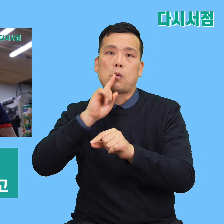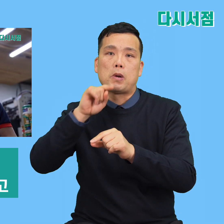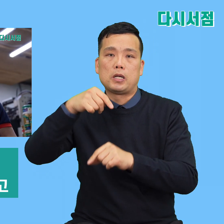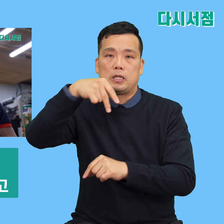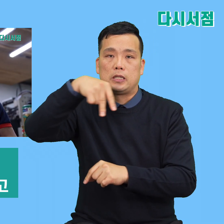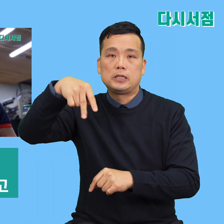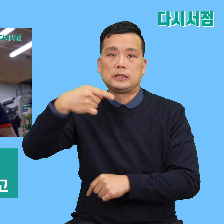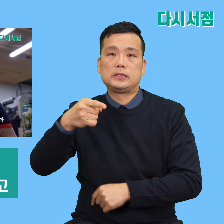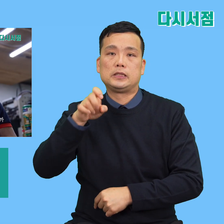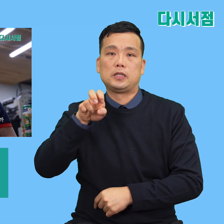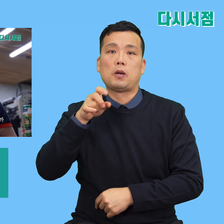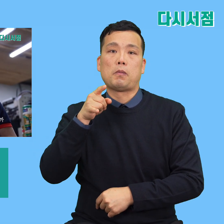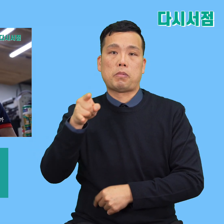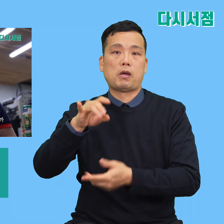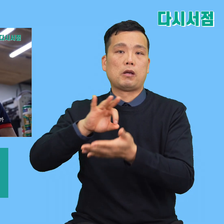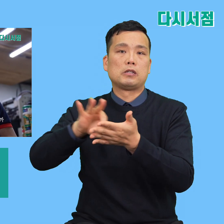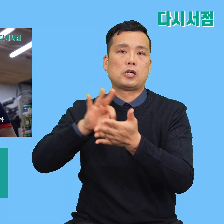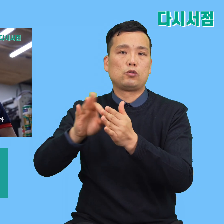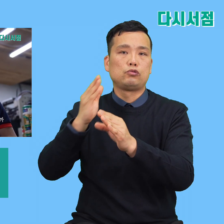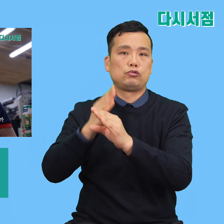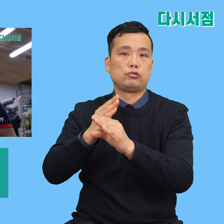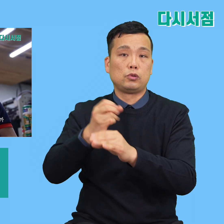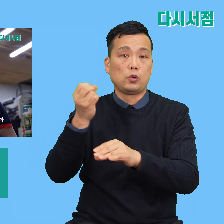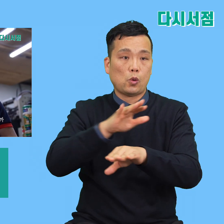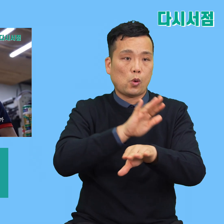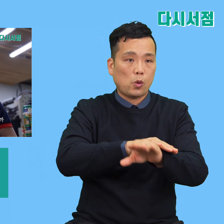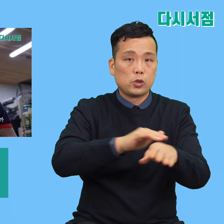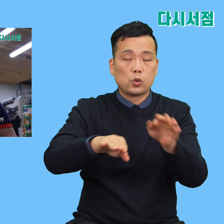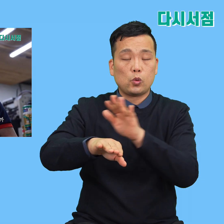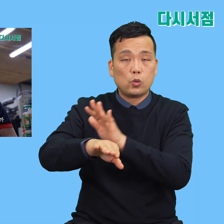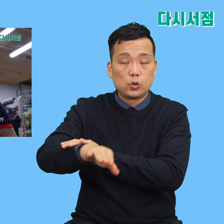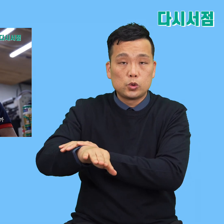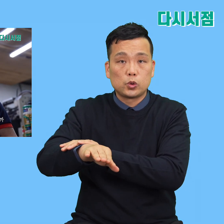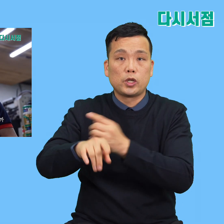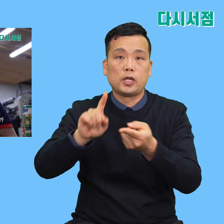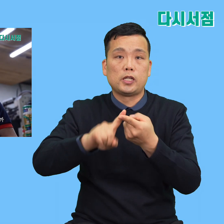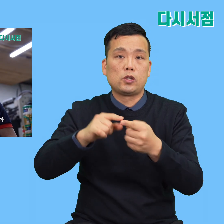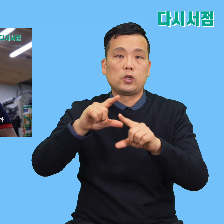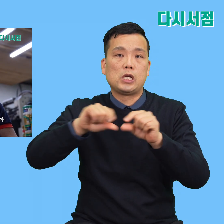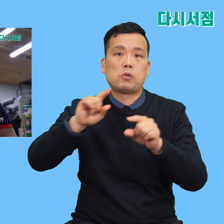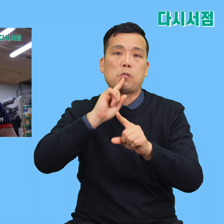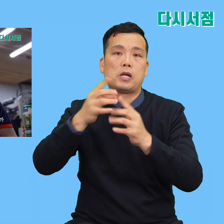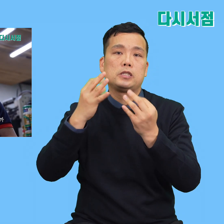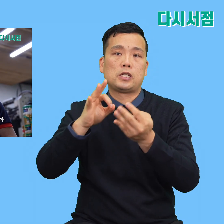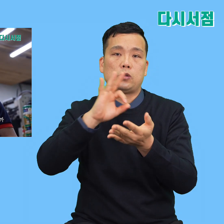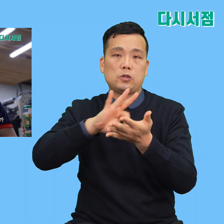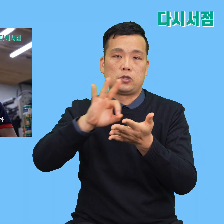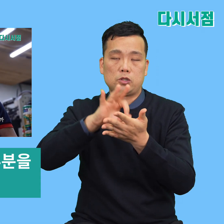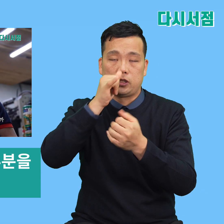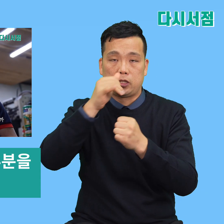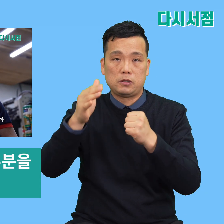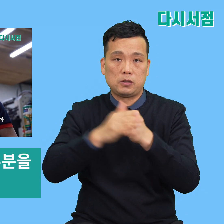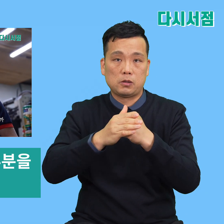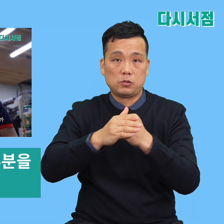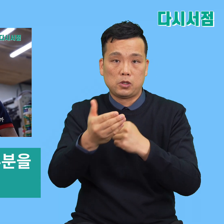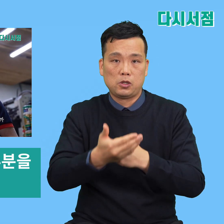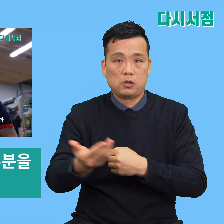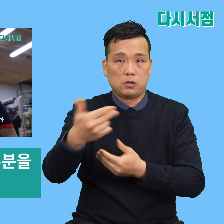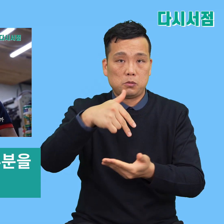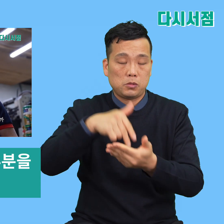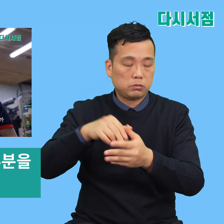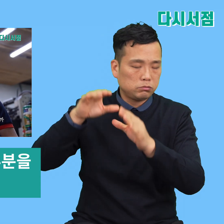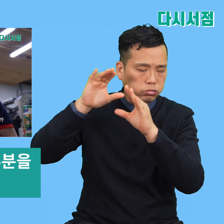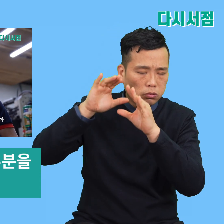이렇게 얘기한다고. 그리고 뭐 왼쪽 오른쪽을 뭐 하리 식기발이 이런 식으로 하니까 일반 사람들은